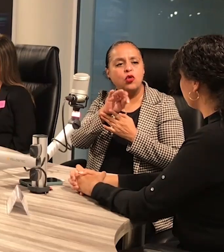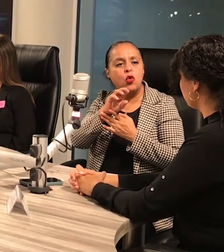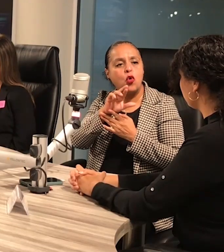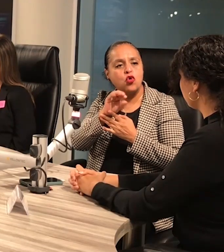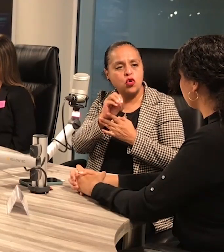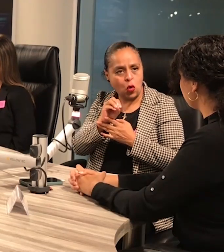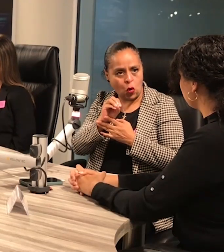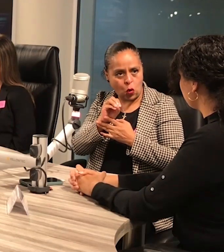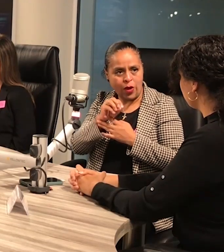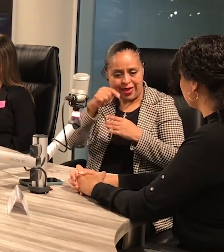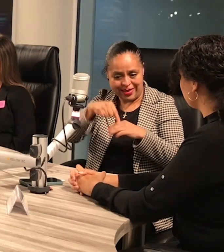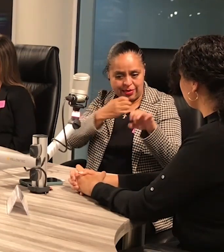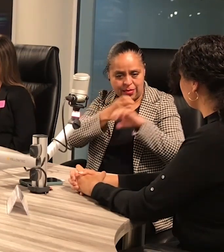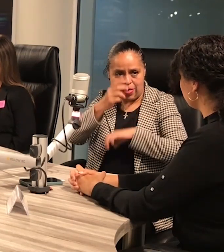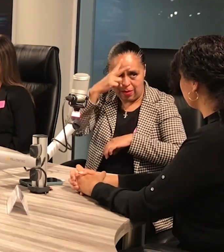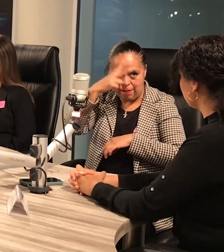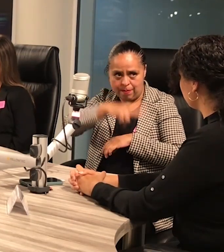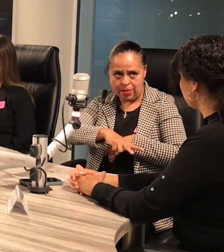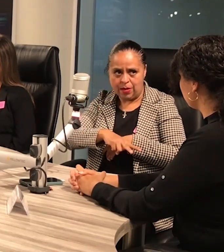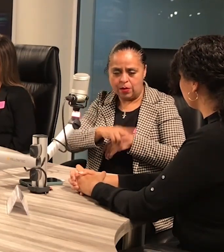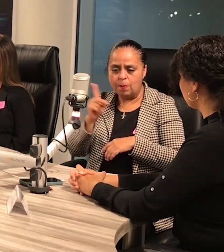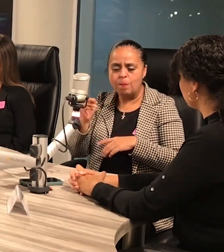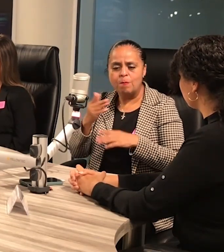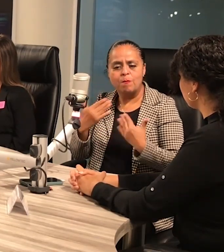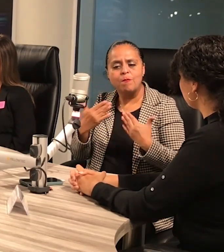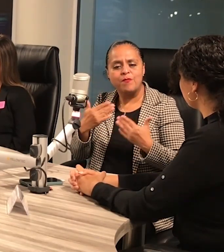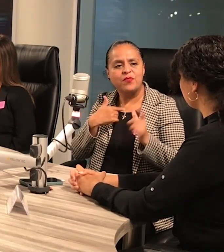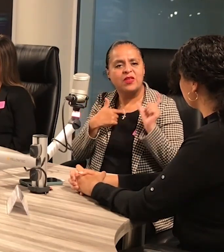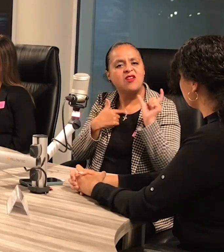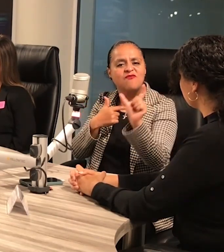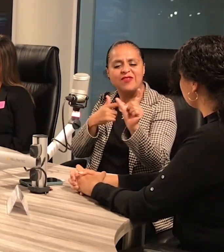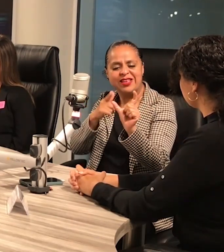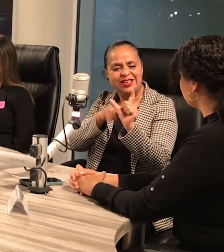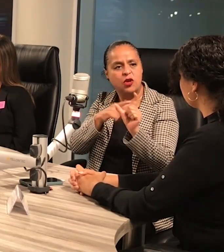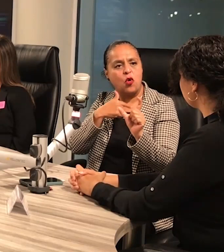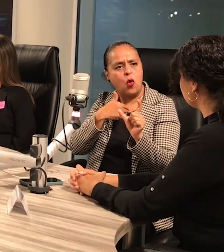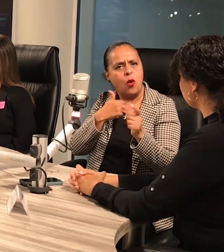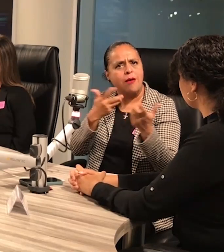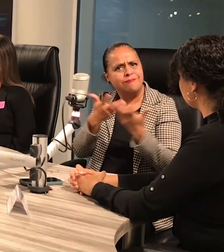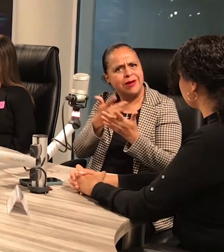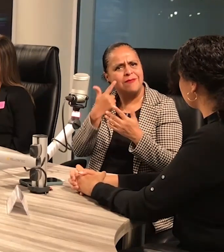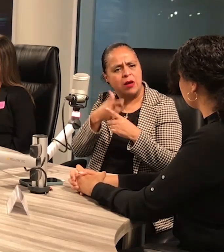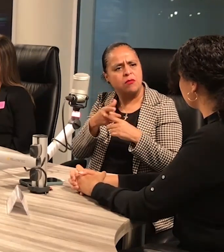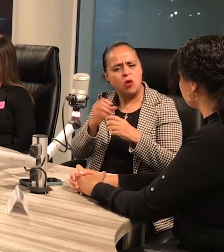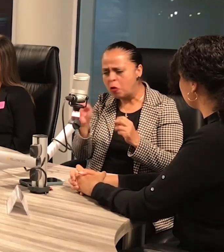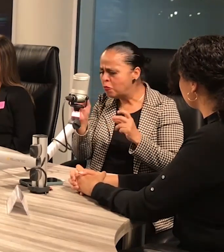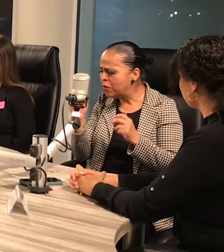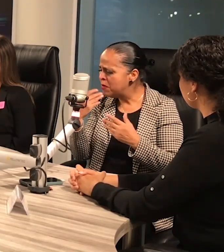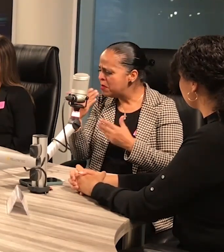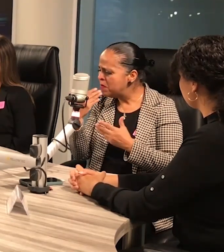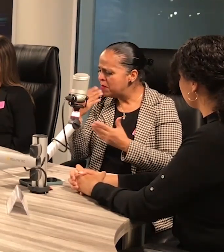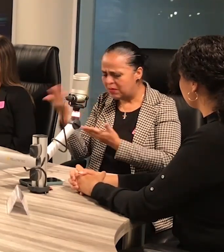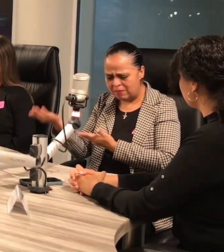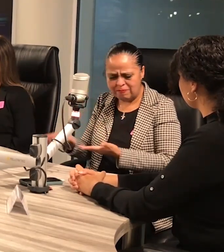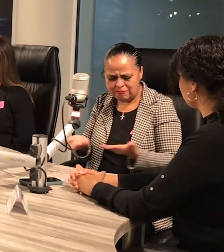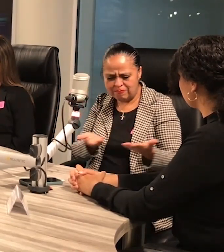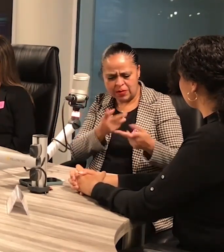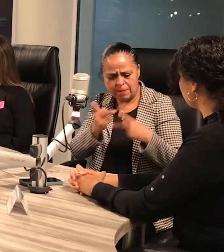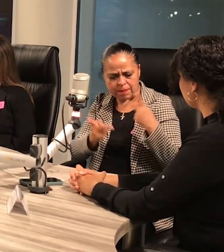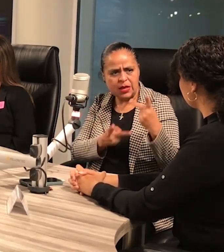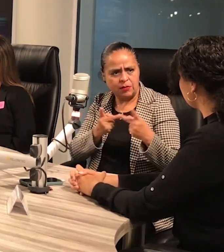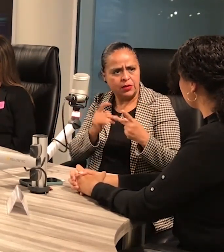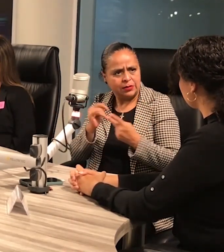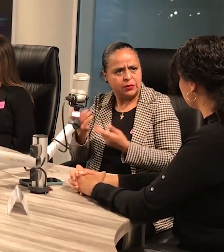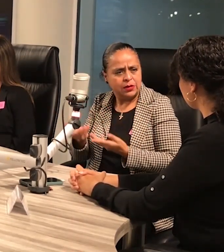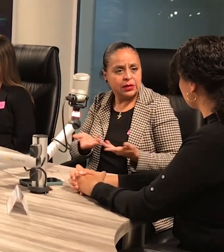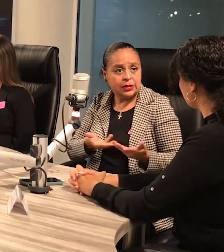de todo México y presenté mis credenciales de músico compositor. Me dijeron, ok, está perfecto, estás aceptado.